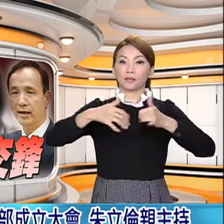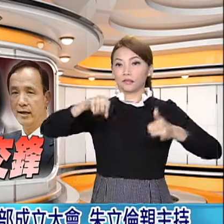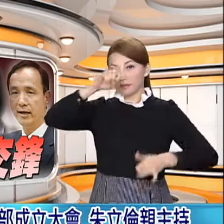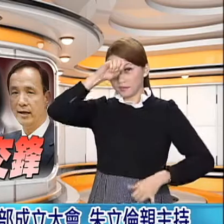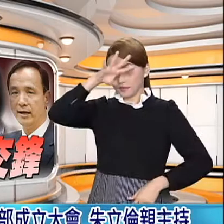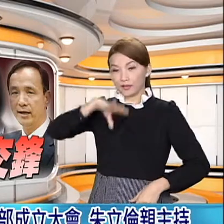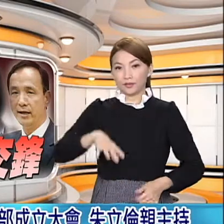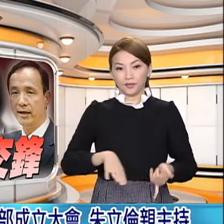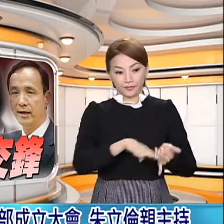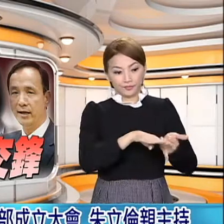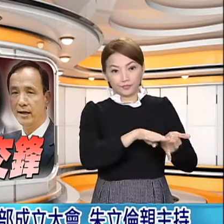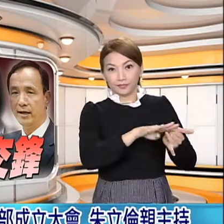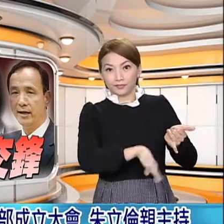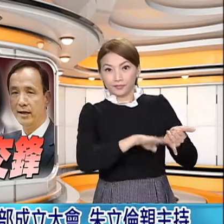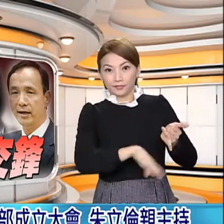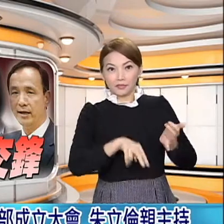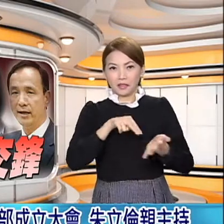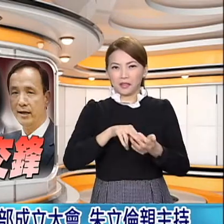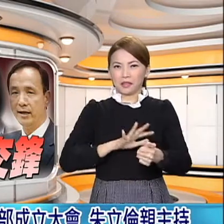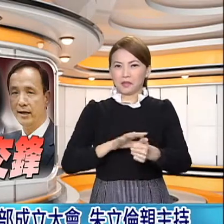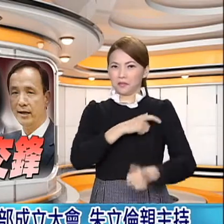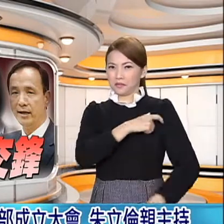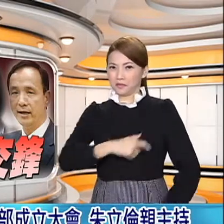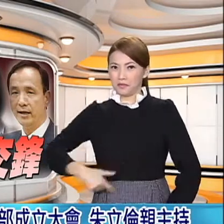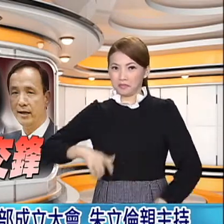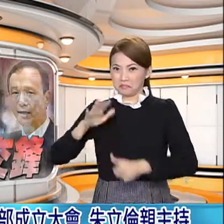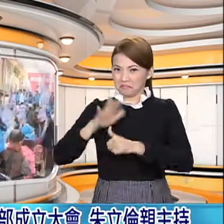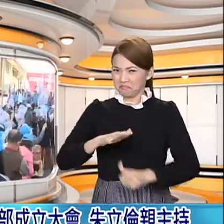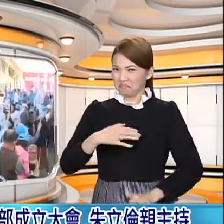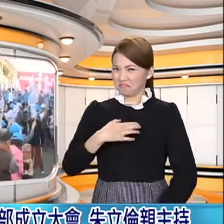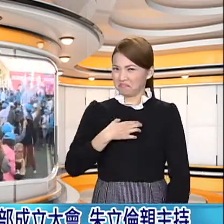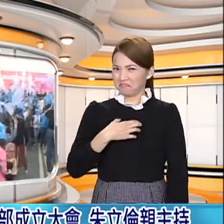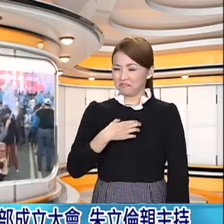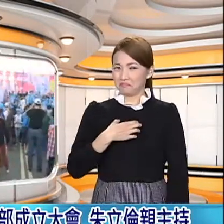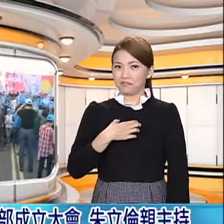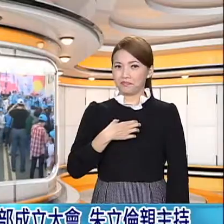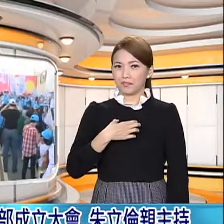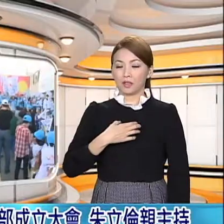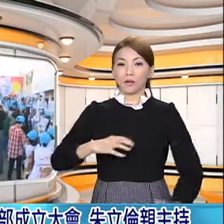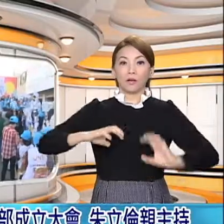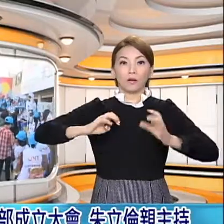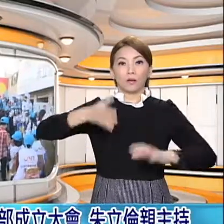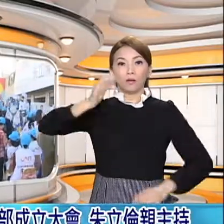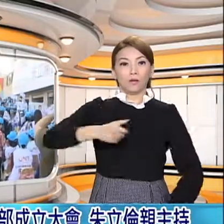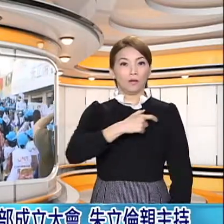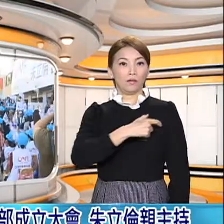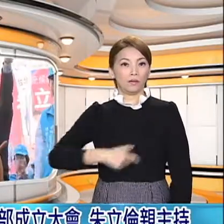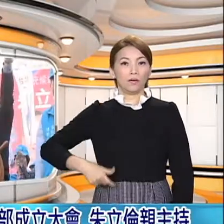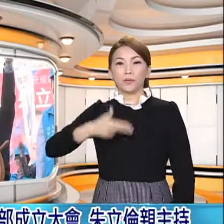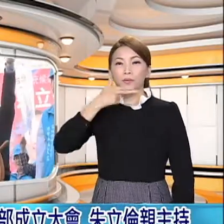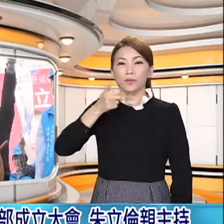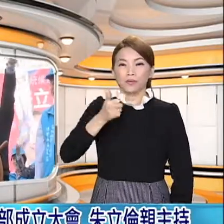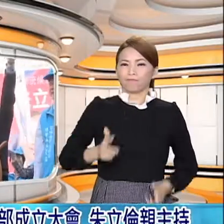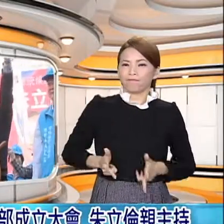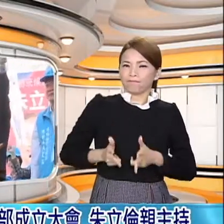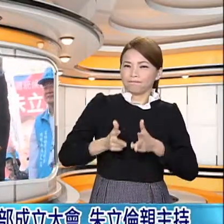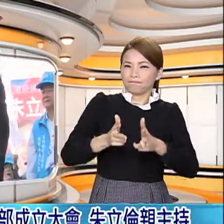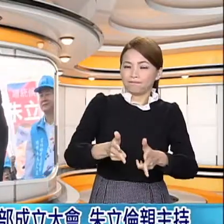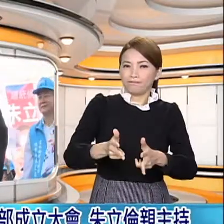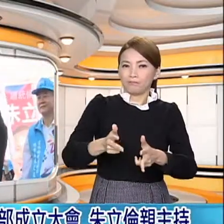国民党中南部立委选情拉警报，国民党总统参选人朱立伦加强力道，辅